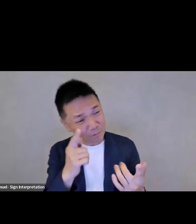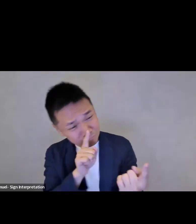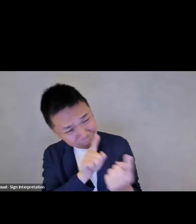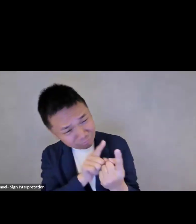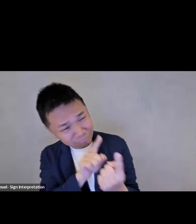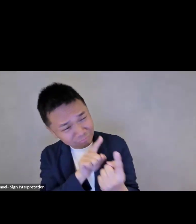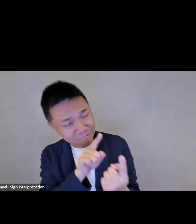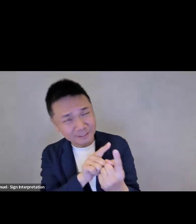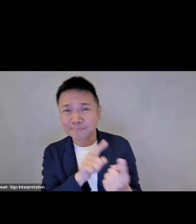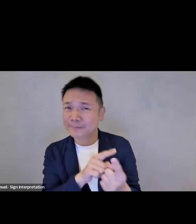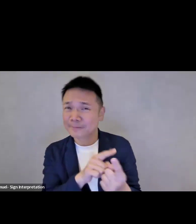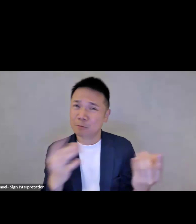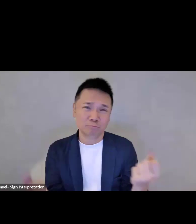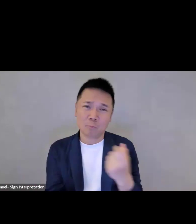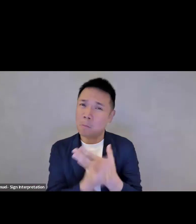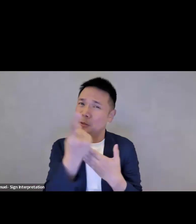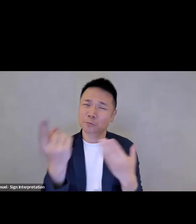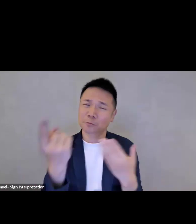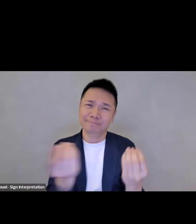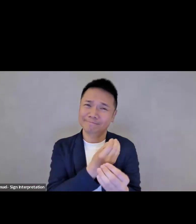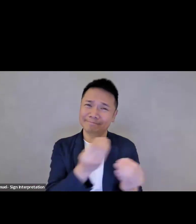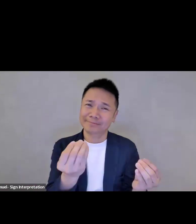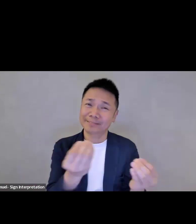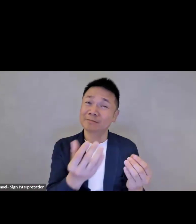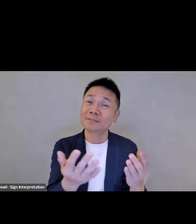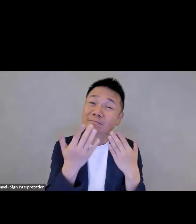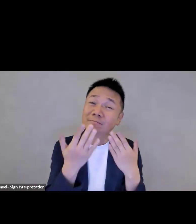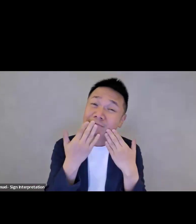么早离开我们。